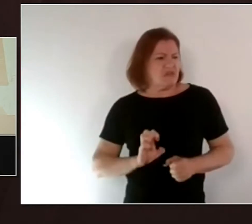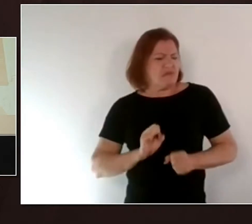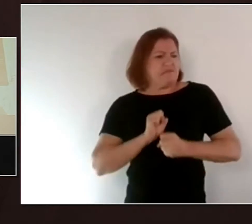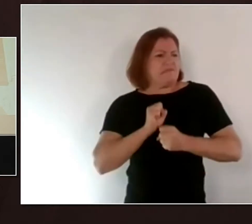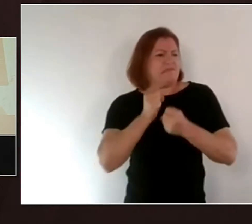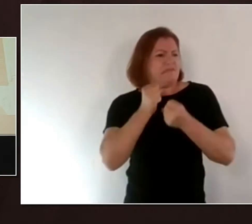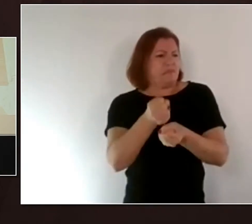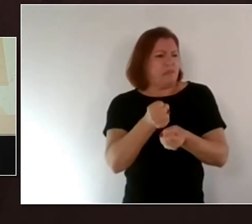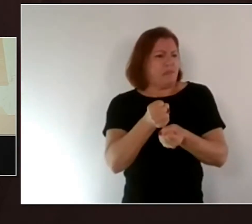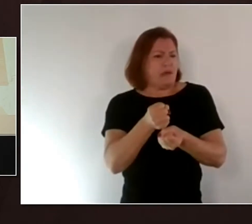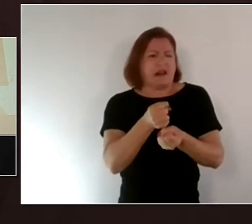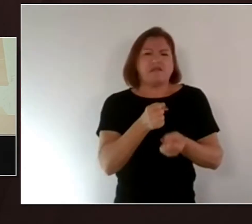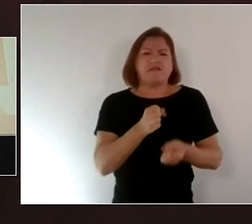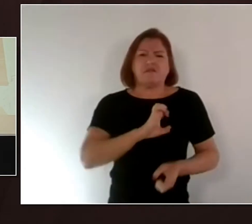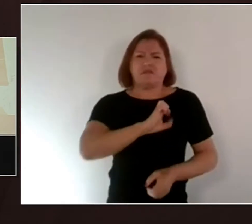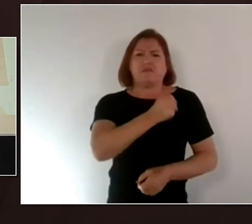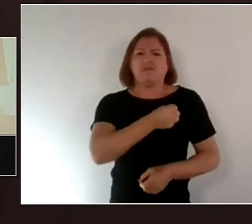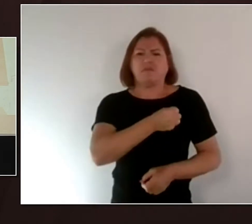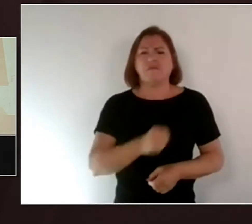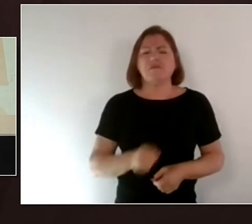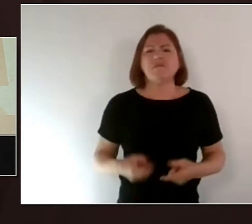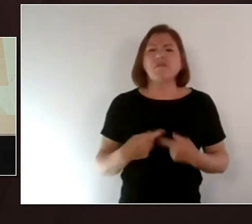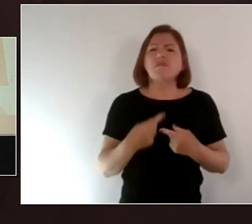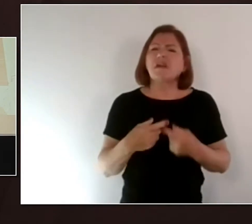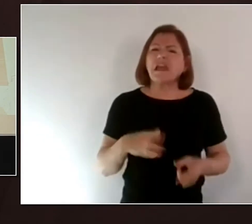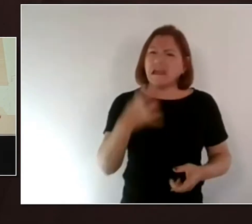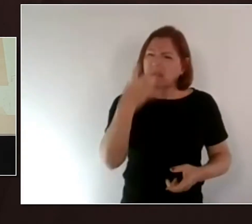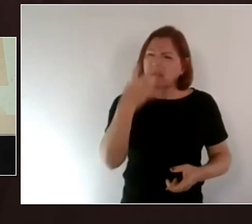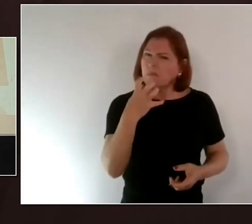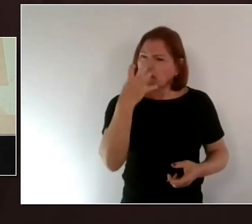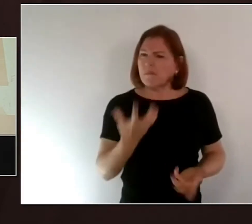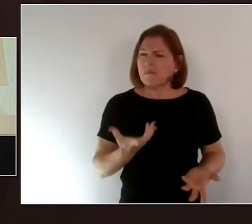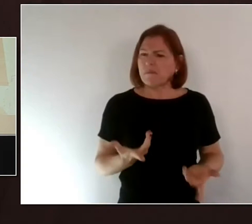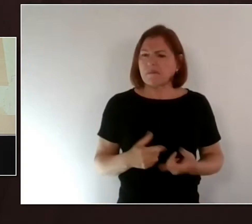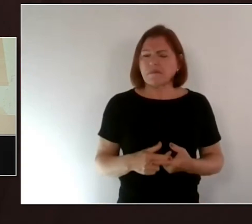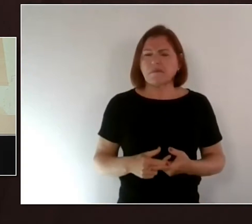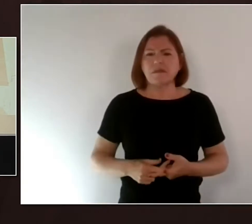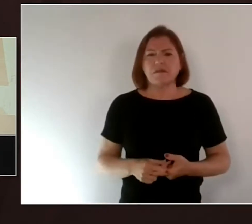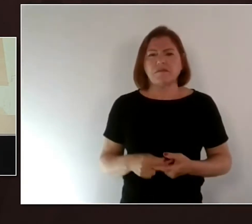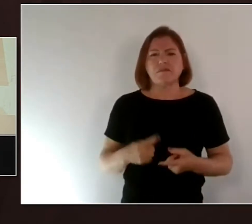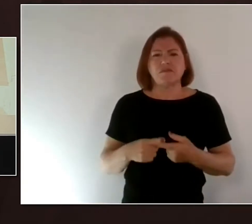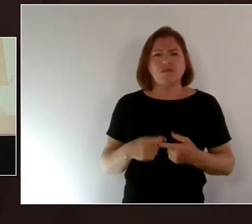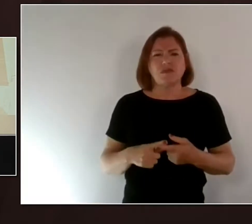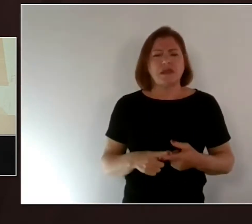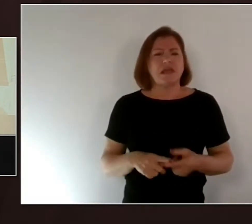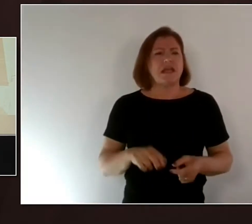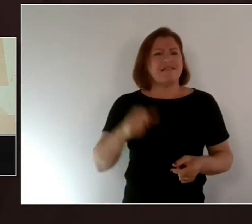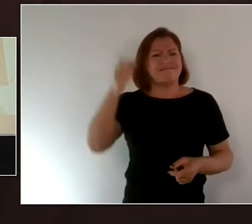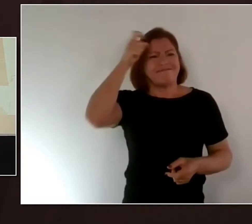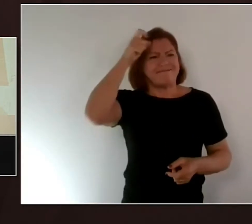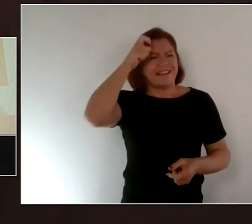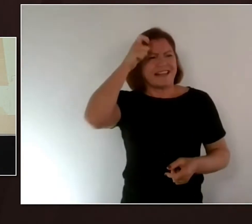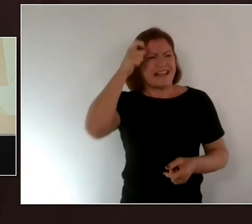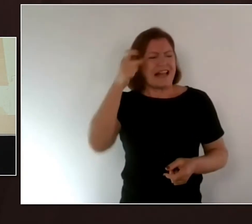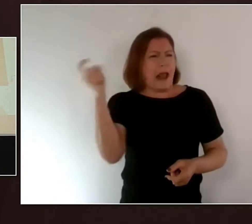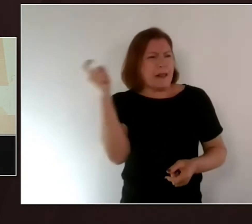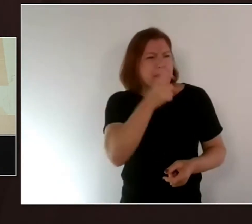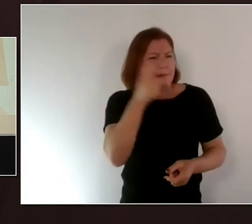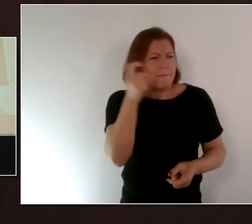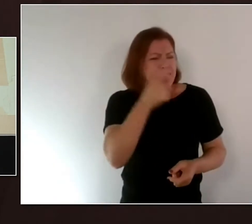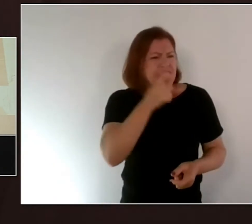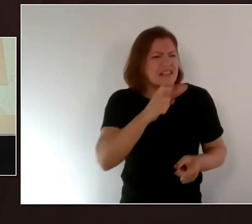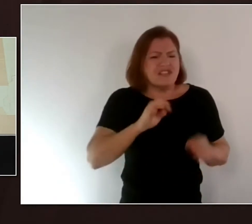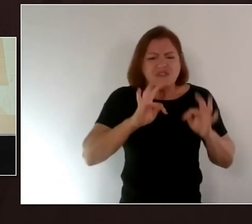vãs? Satanás enganou, né, esse mundo inteiro. Satanás enganou principalmente os